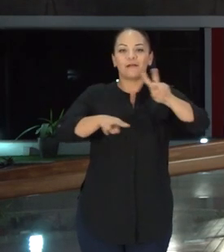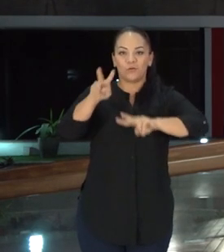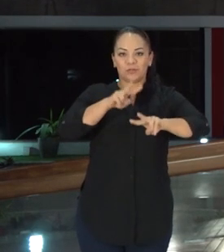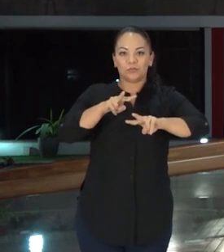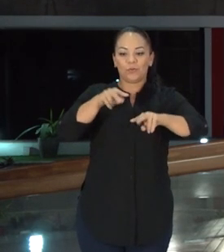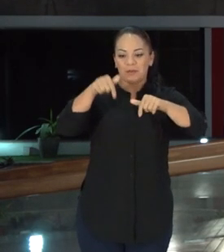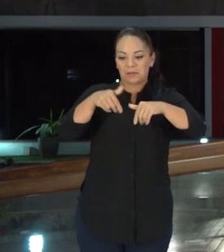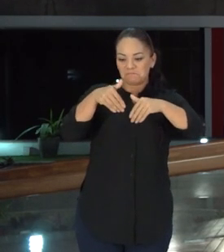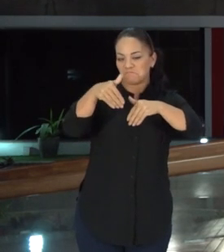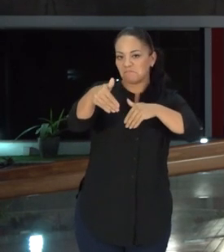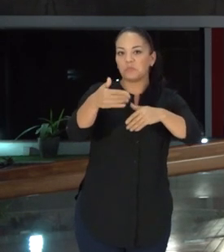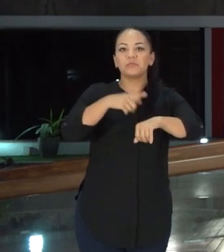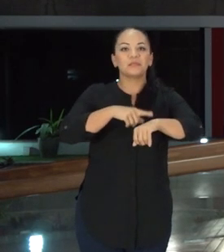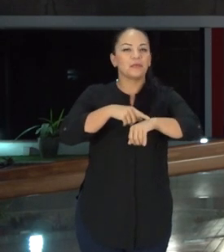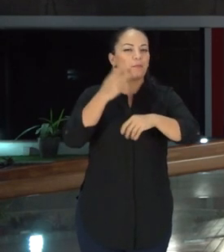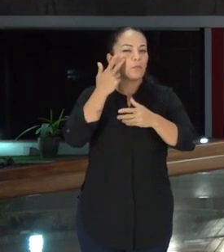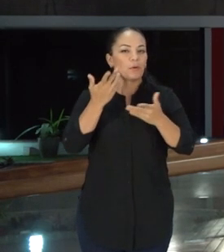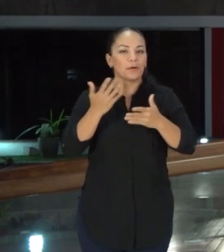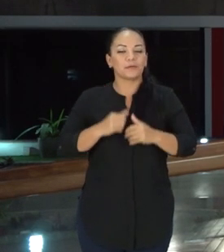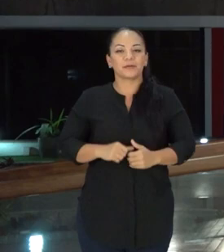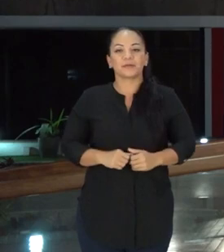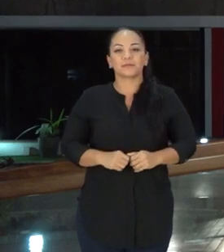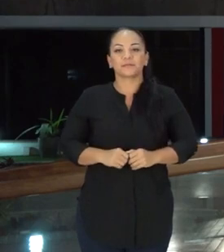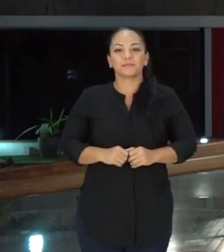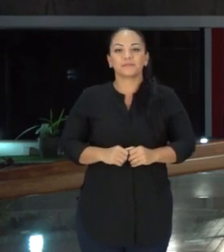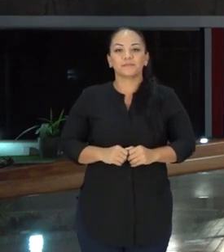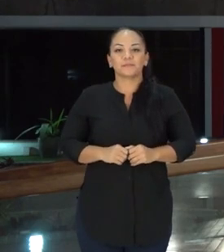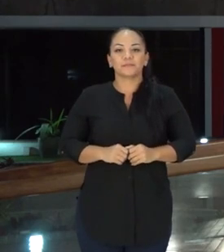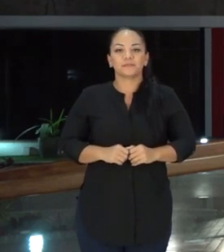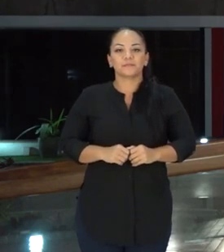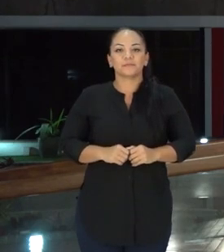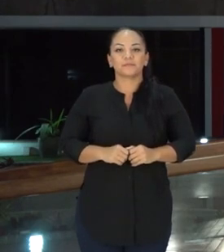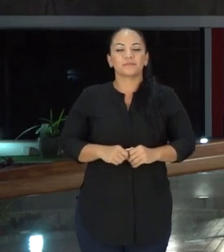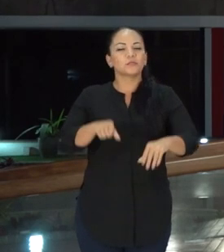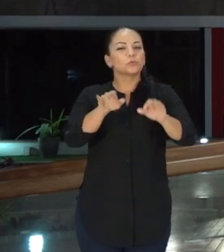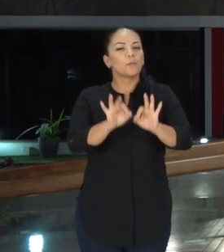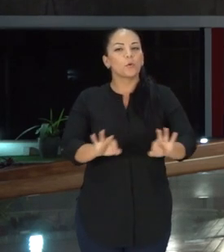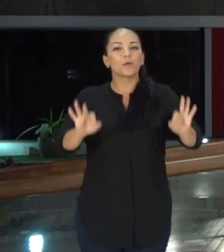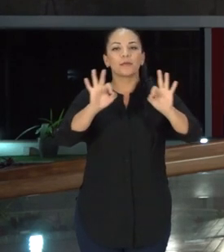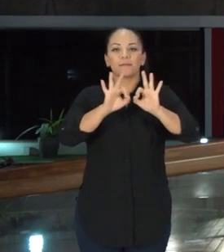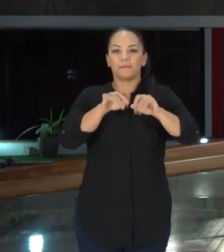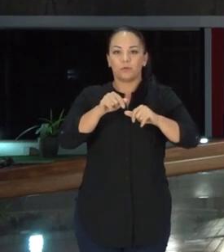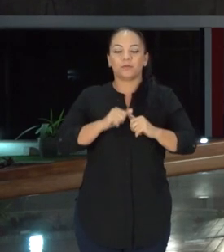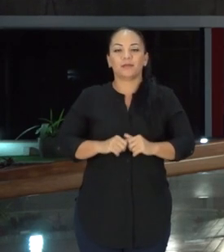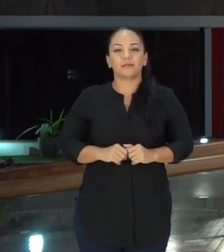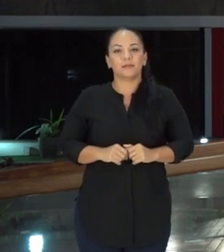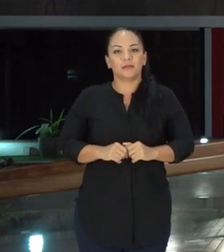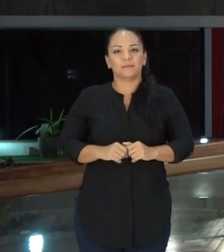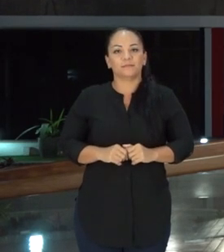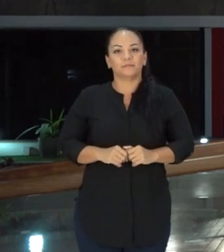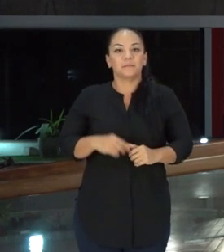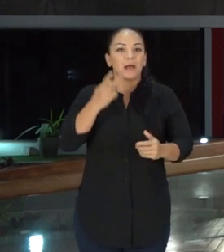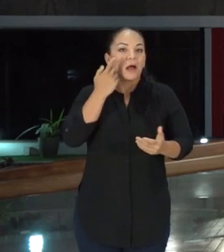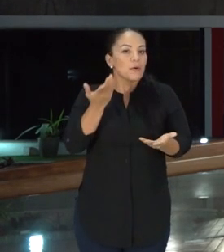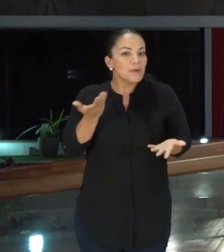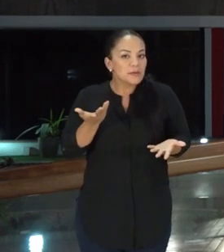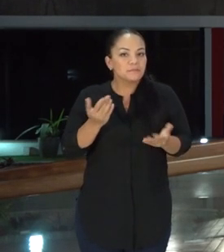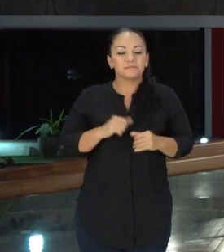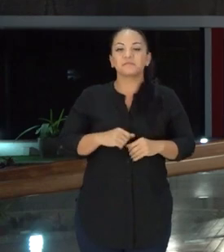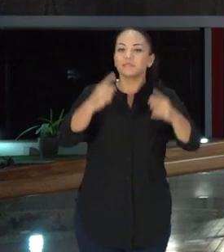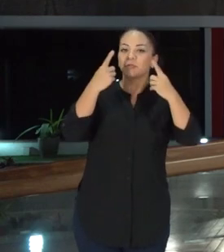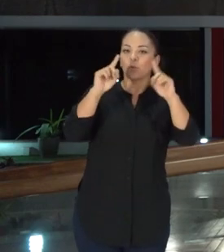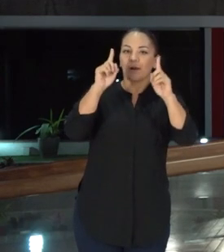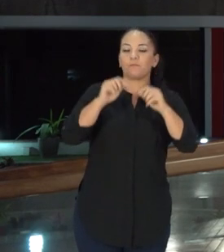tiempo, en donde verdaderamente, en lo fundamental, concluyamos si